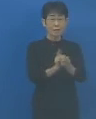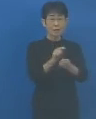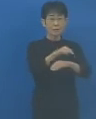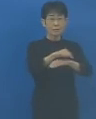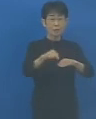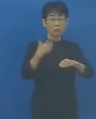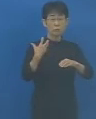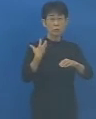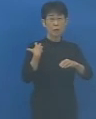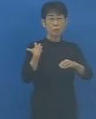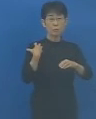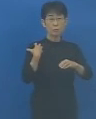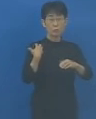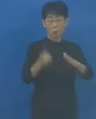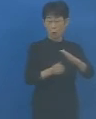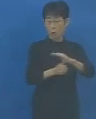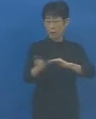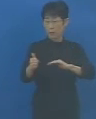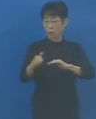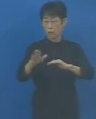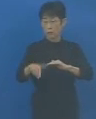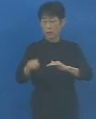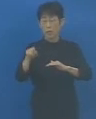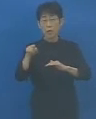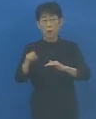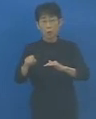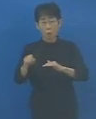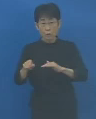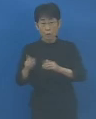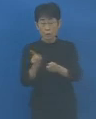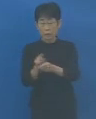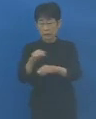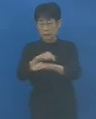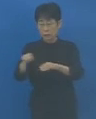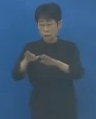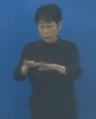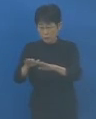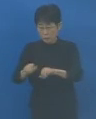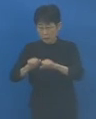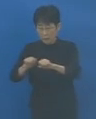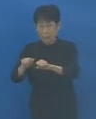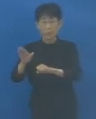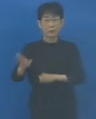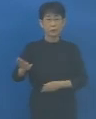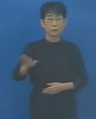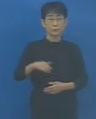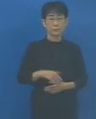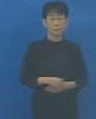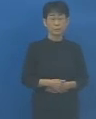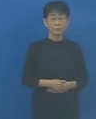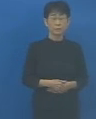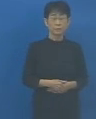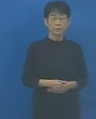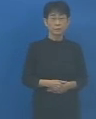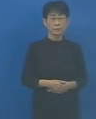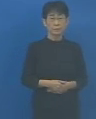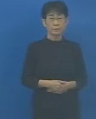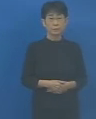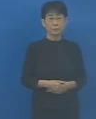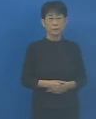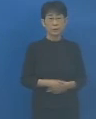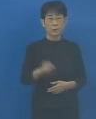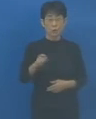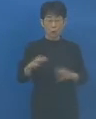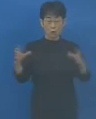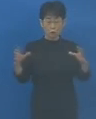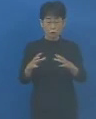遽今この対策を展開しているところであります。でそしてこの、まあ、集